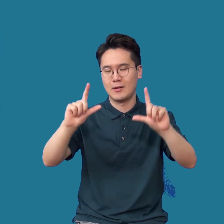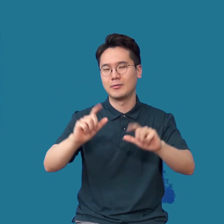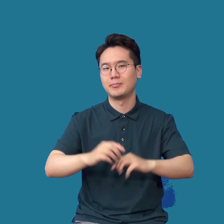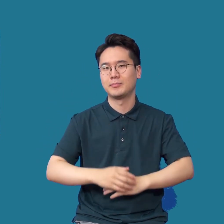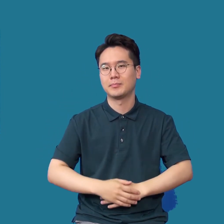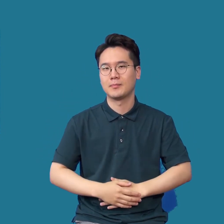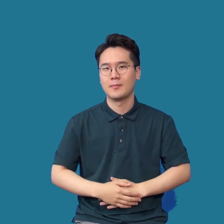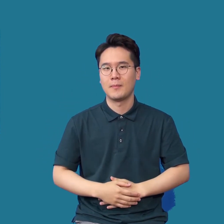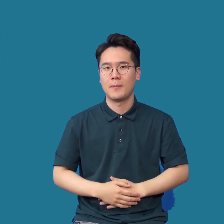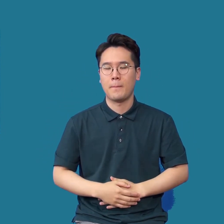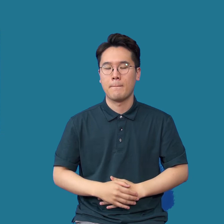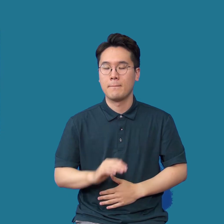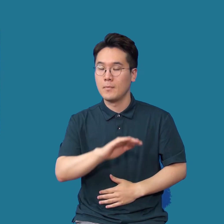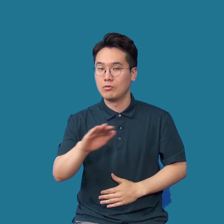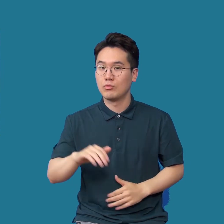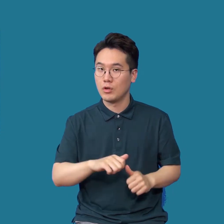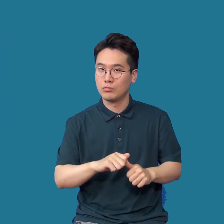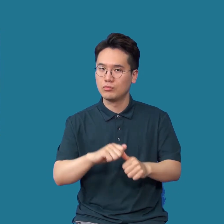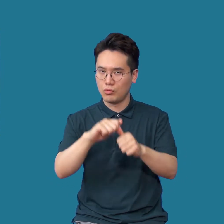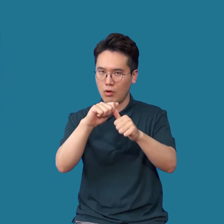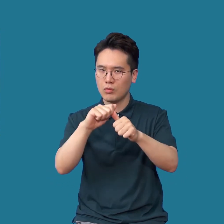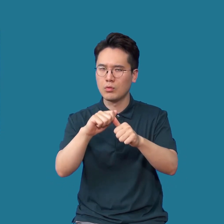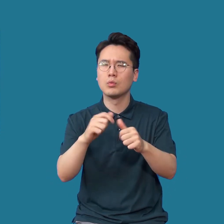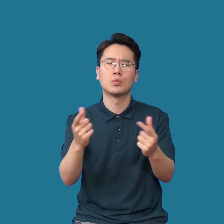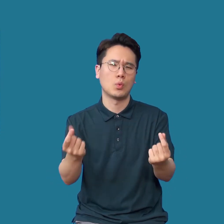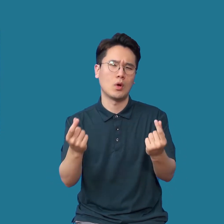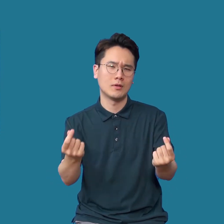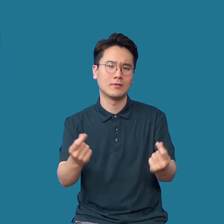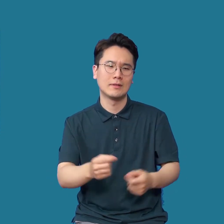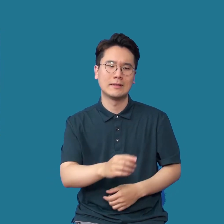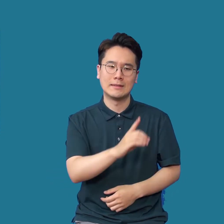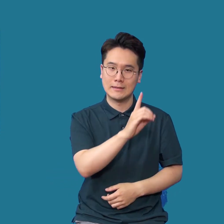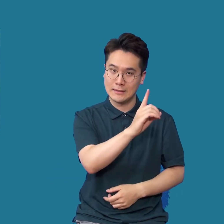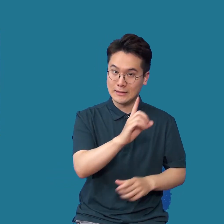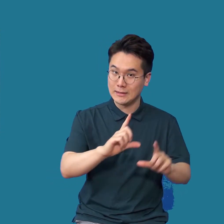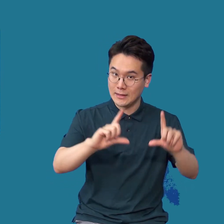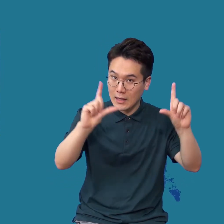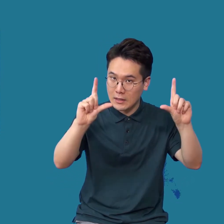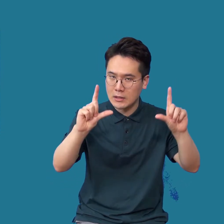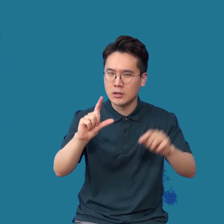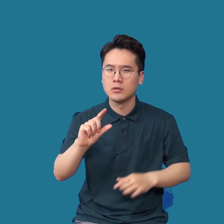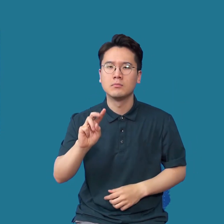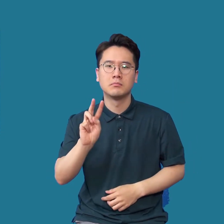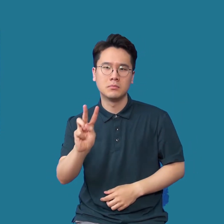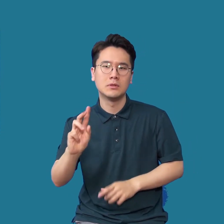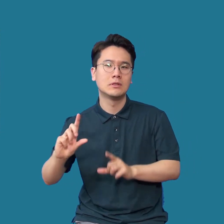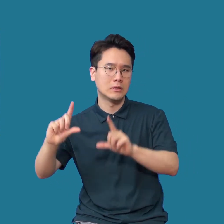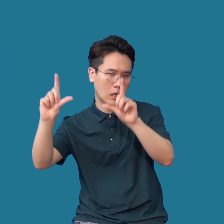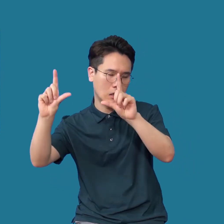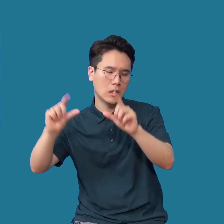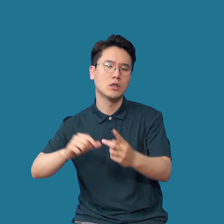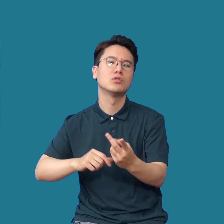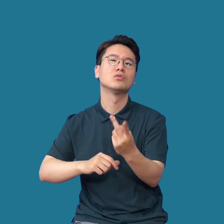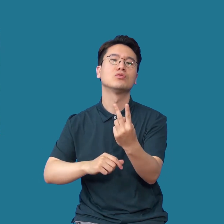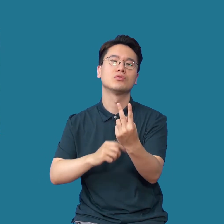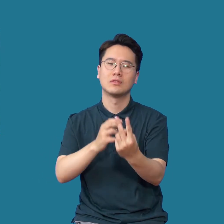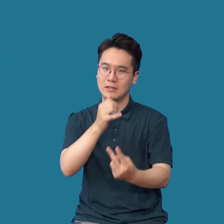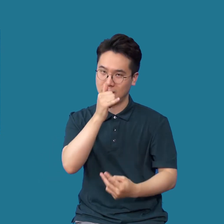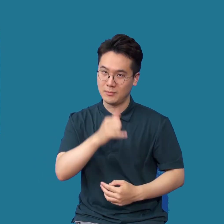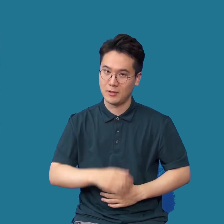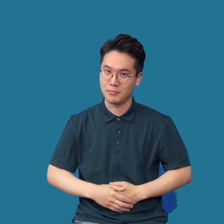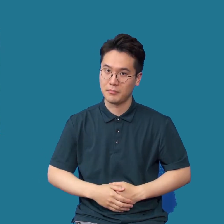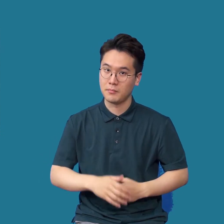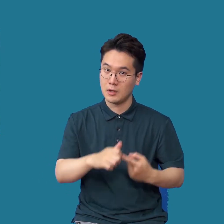우리의 구원에 있어서도 D-Day와 V-Day가 있습니다. D-Day는